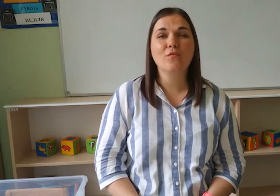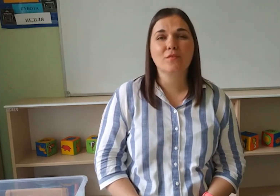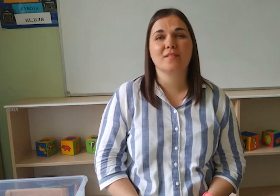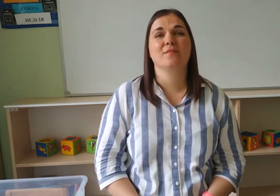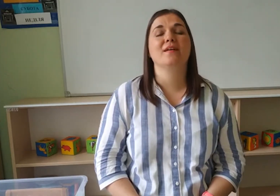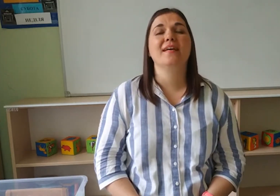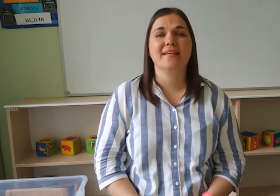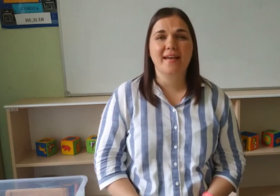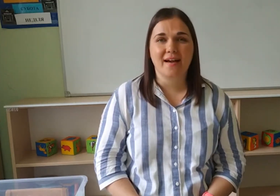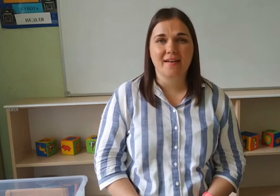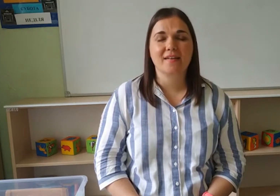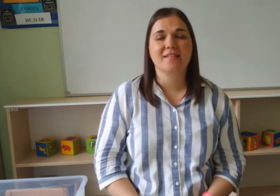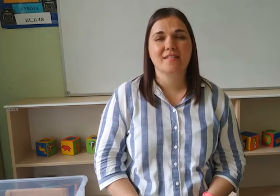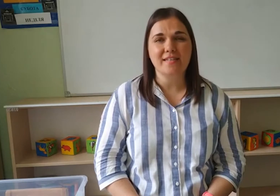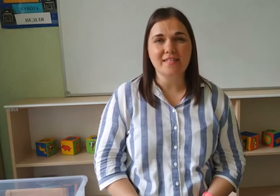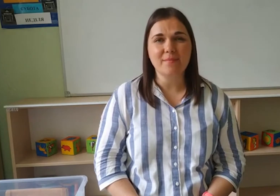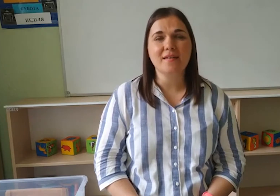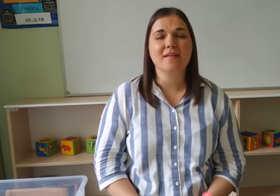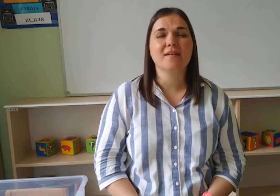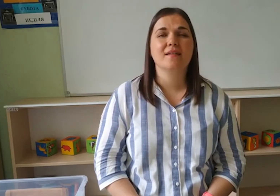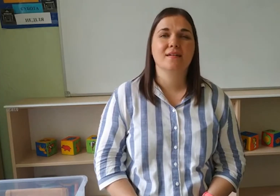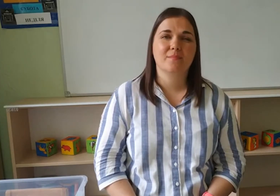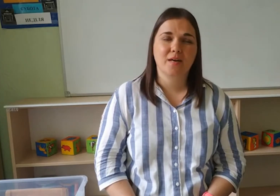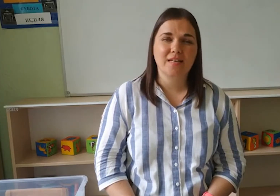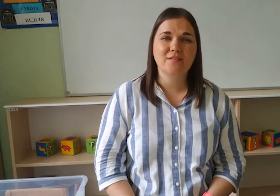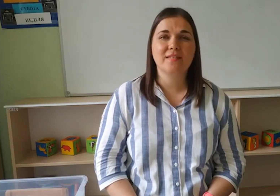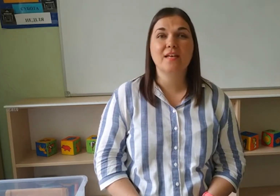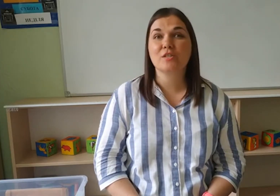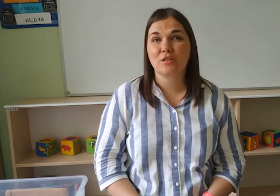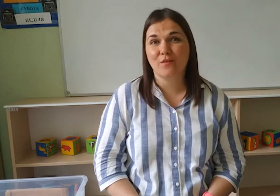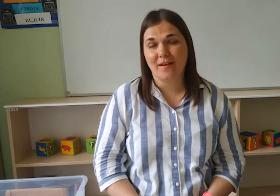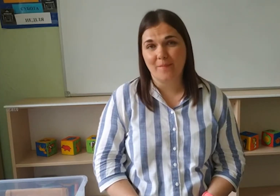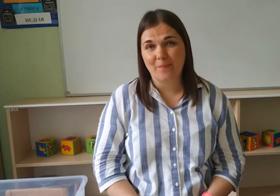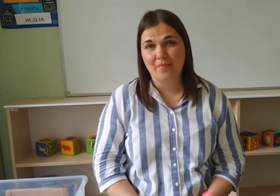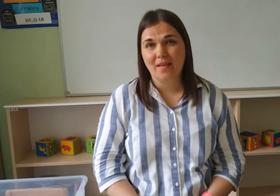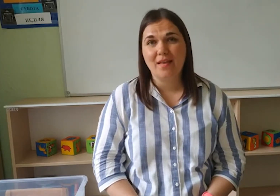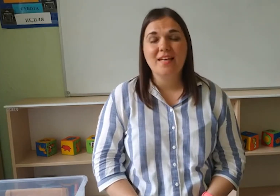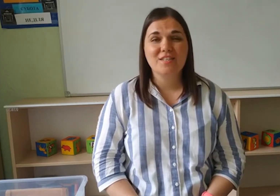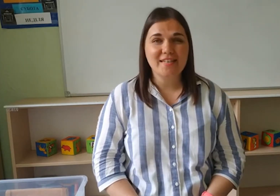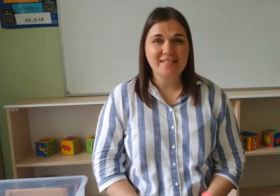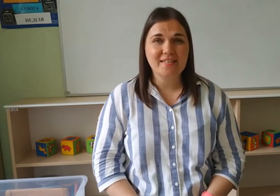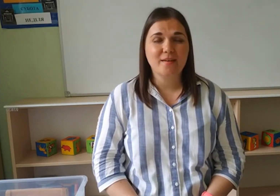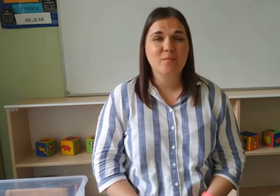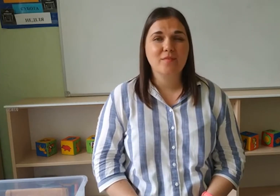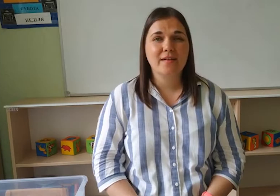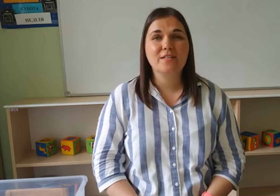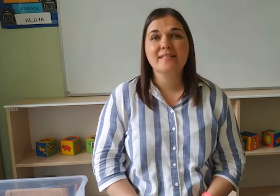поговоримо, як жестами показувати слова. Жести бувають